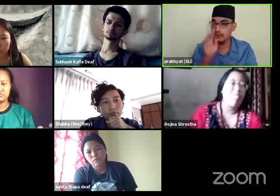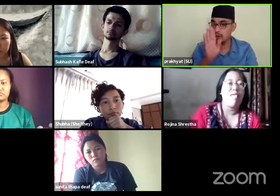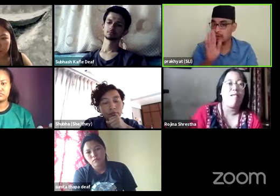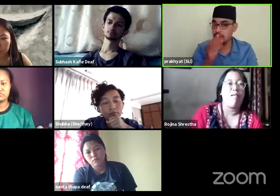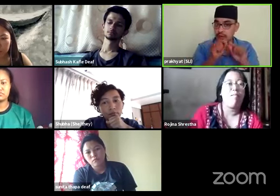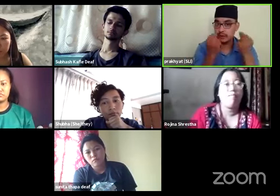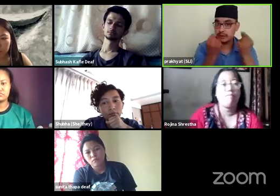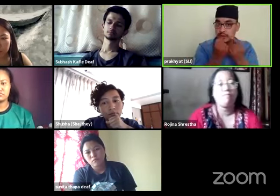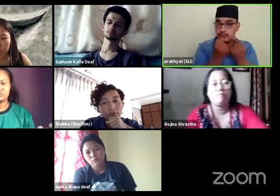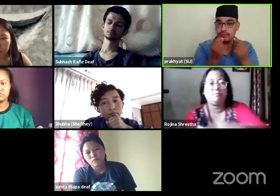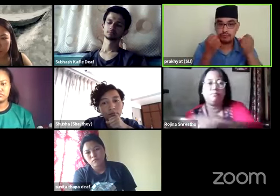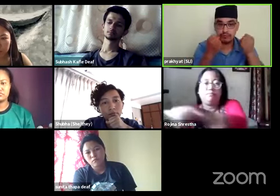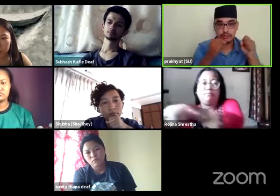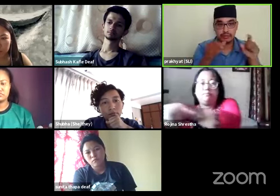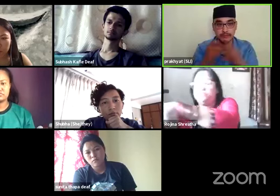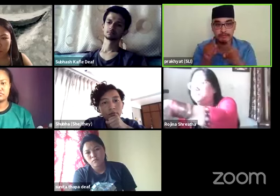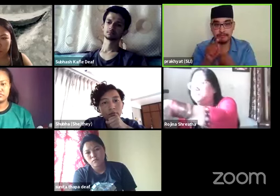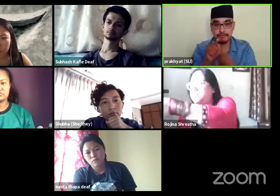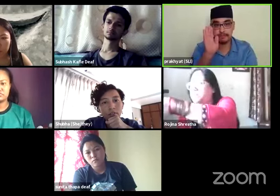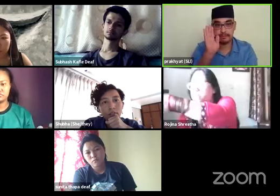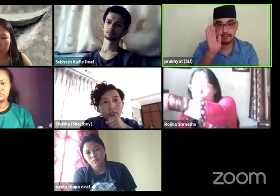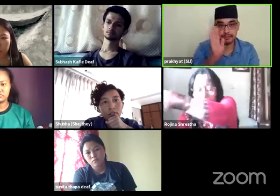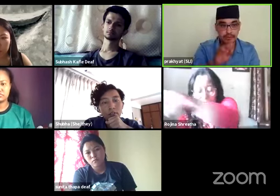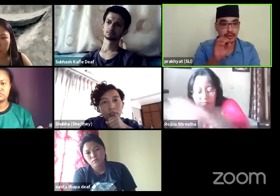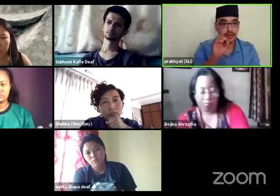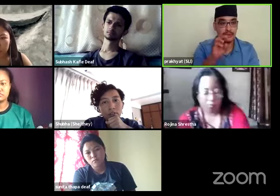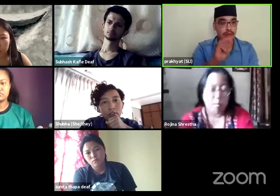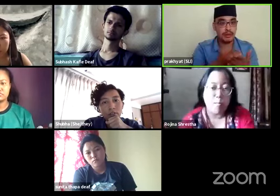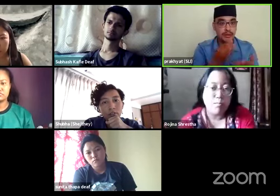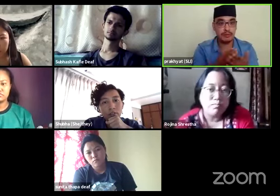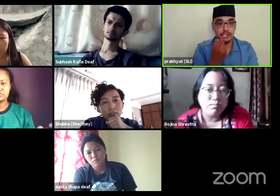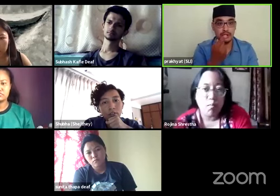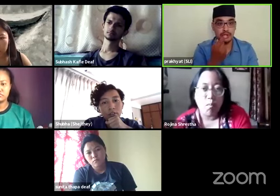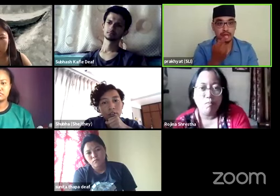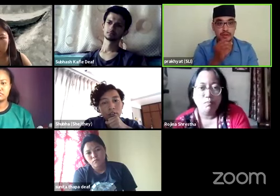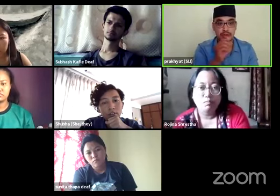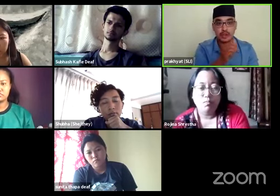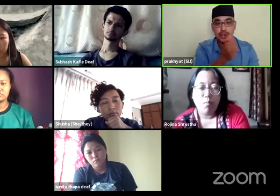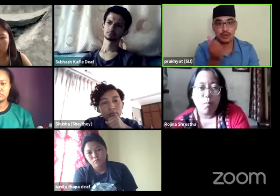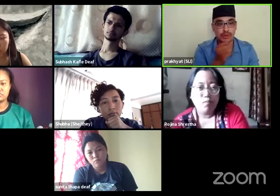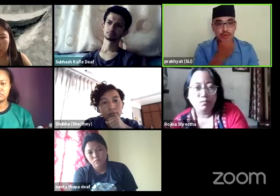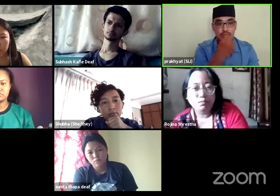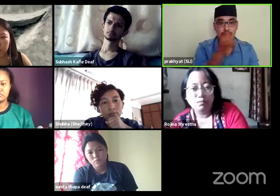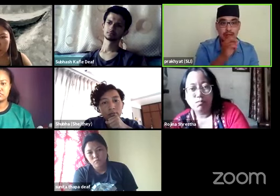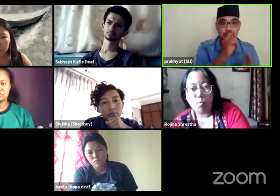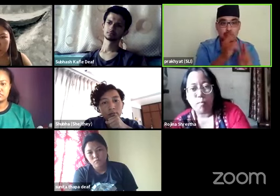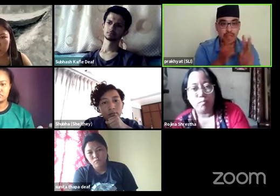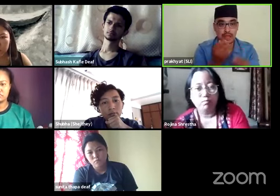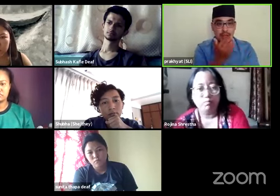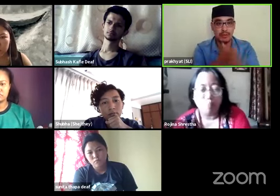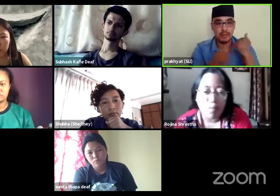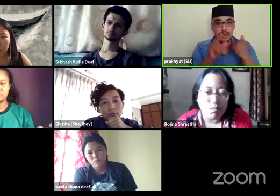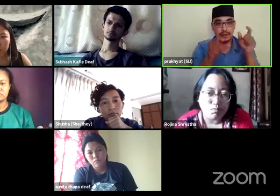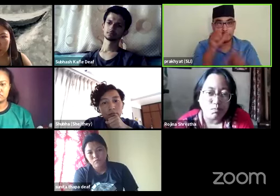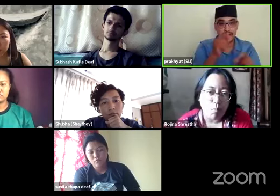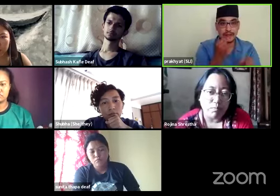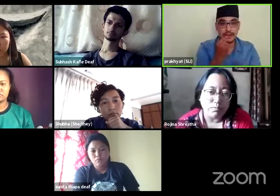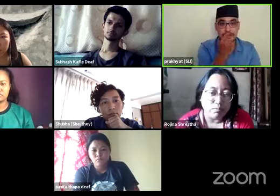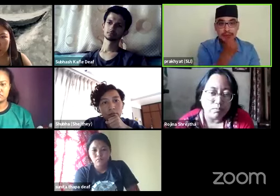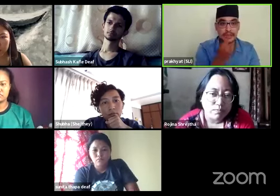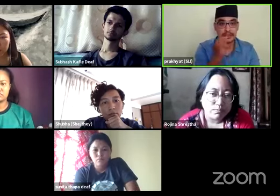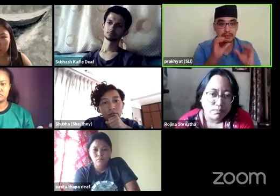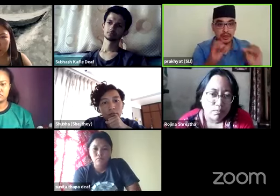अब जुन जुन मिथ्याहरूले सृजना गरेको कुराहरू छ कि जस्तो अपाङ्गता भएको व्यक्तिले अब लिपस्टिक लगाएर हिँड्यो